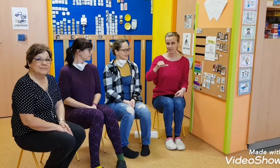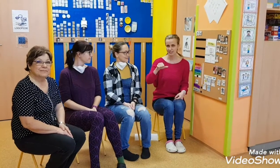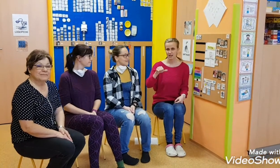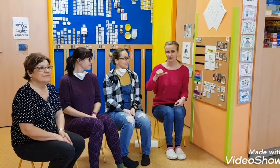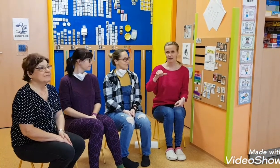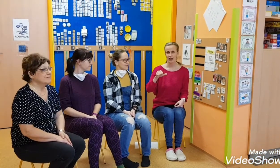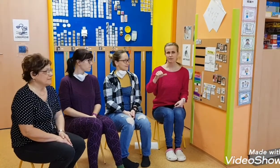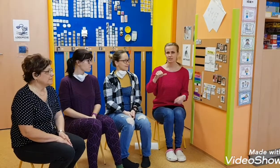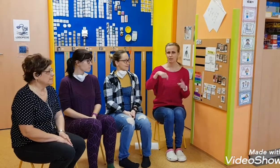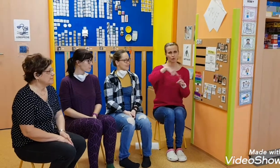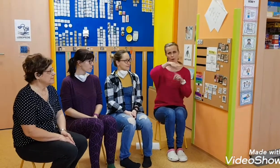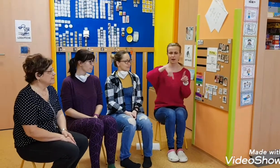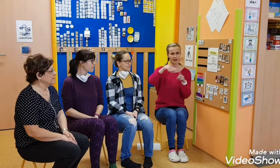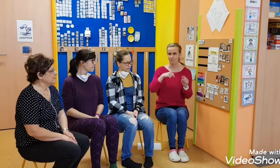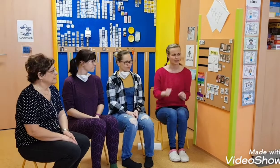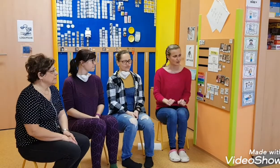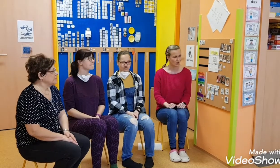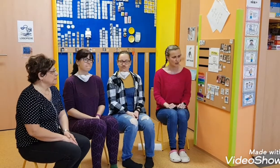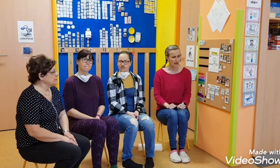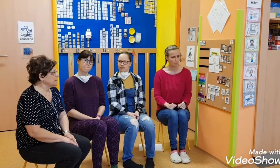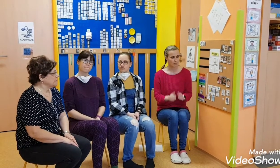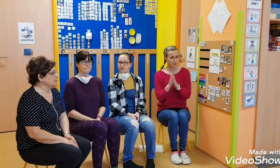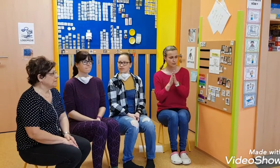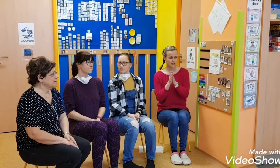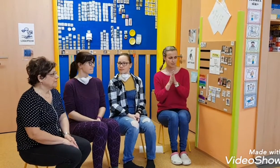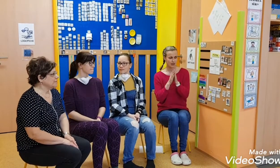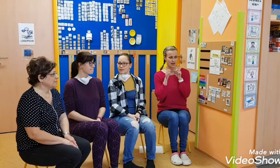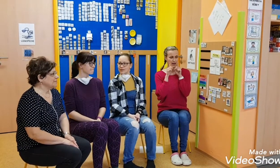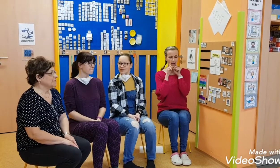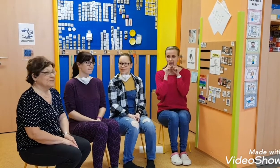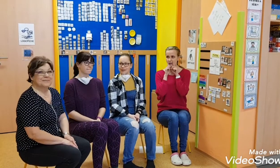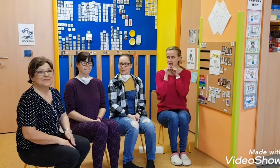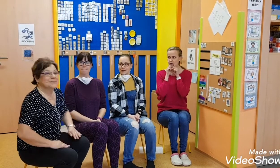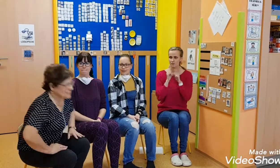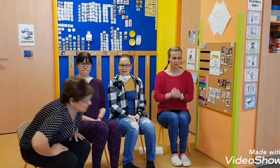měsíc, tak aby se nám to pak nepletlo. A poprosíme Helenku.